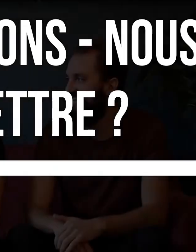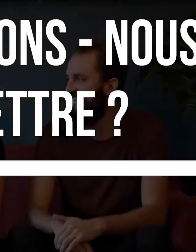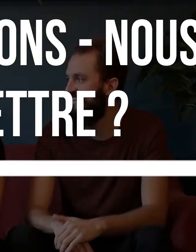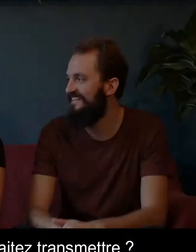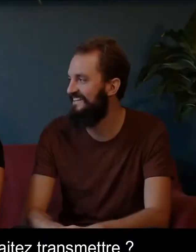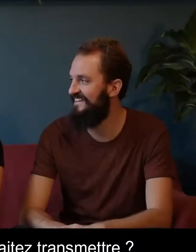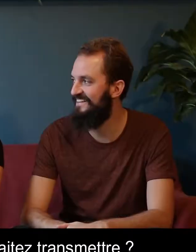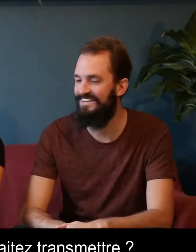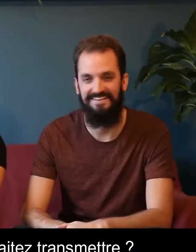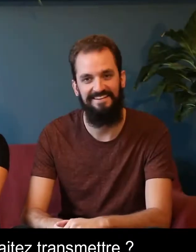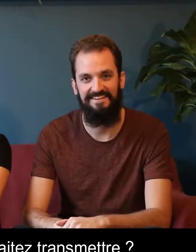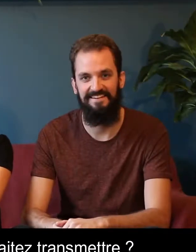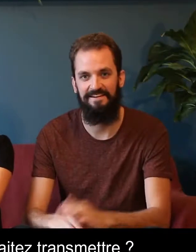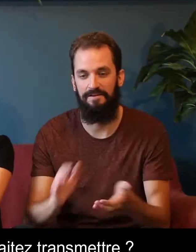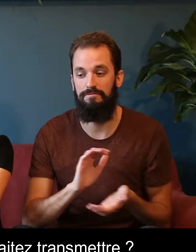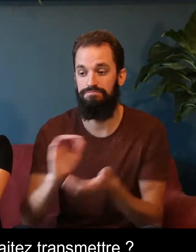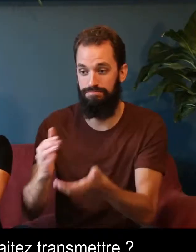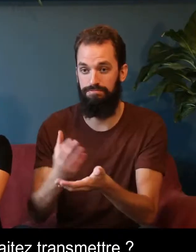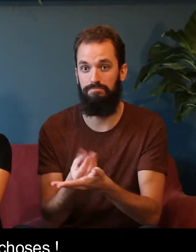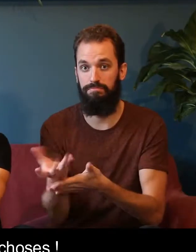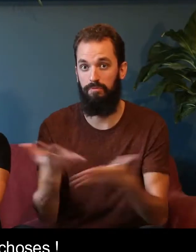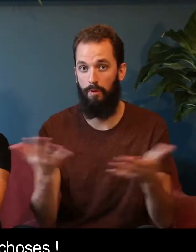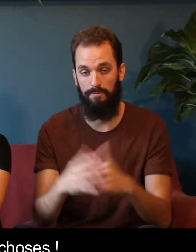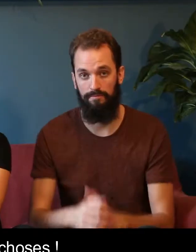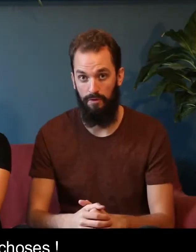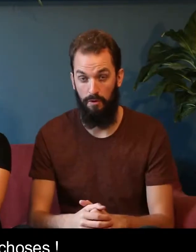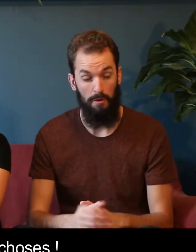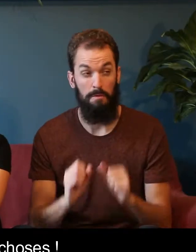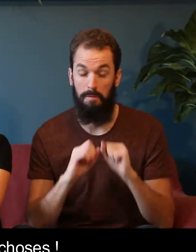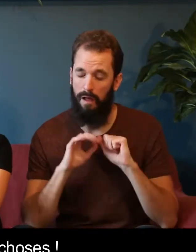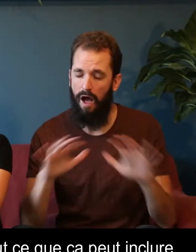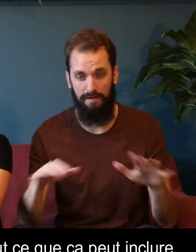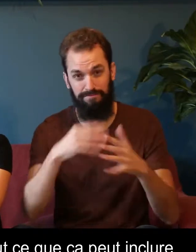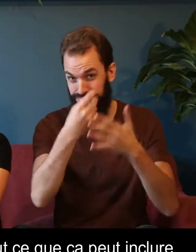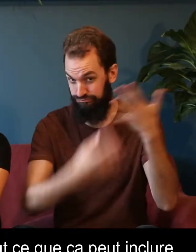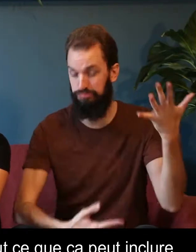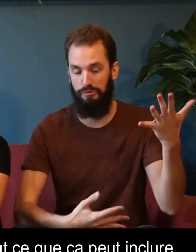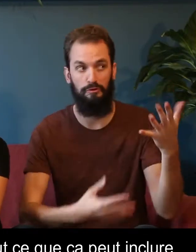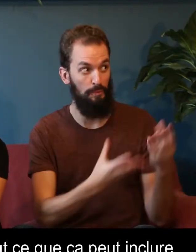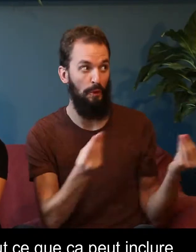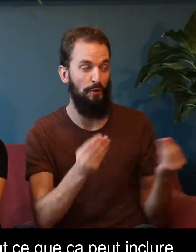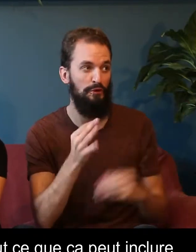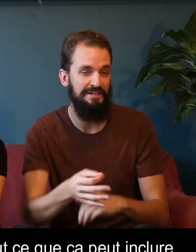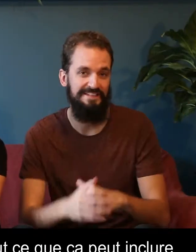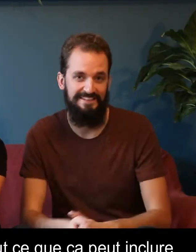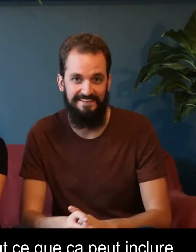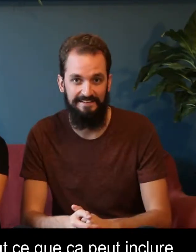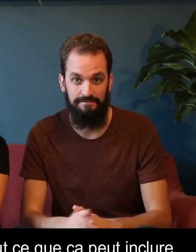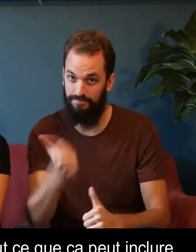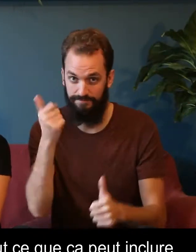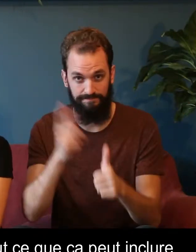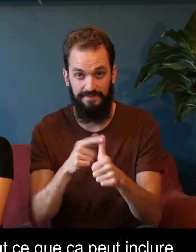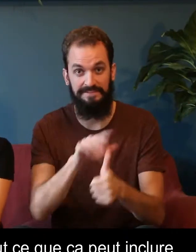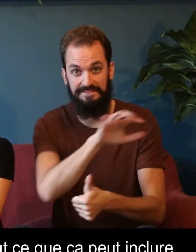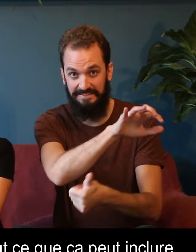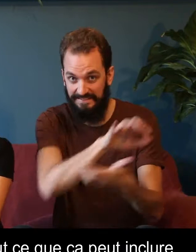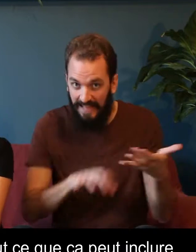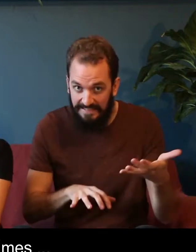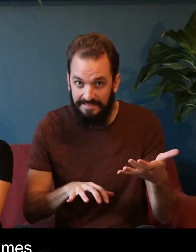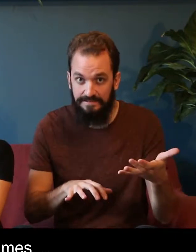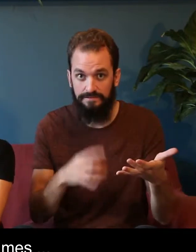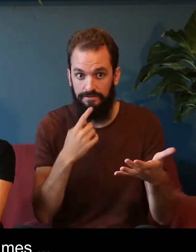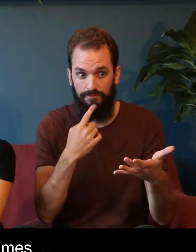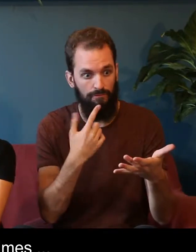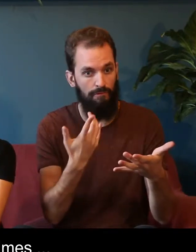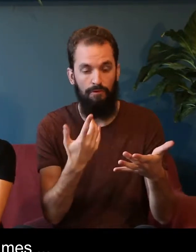Qu'est-ce que vous souhaitez transmettre ? Beaucoup de choses. Beaucoup de choses, oui. Tout d'abord, le texte, avec tout ce que